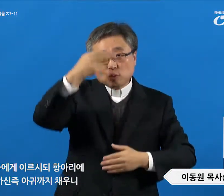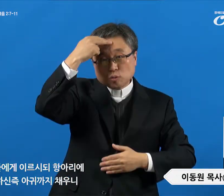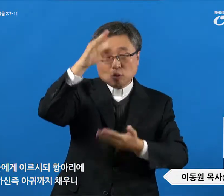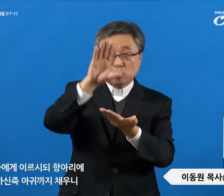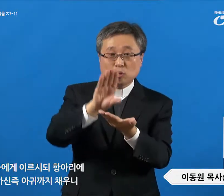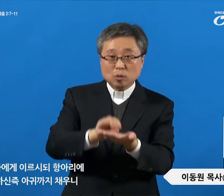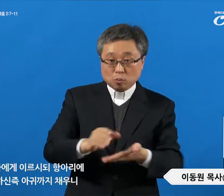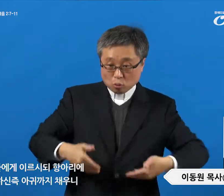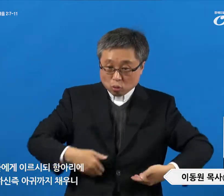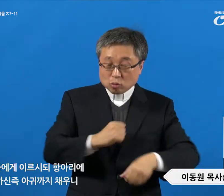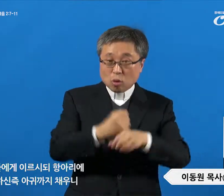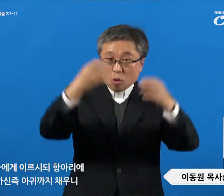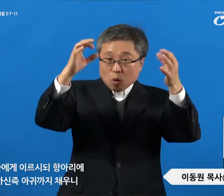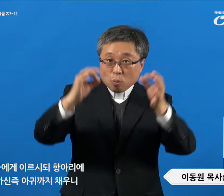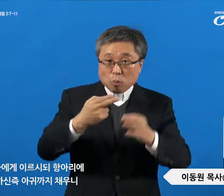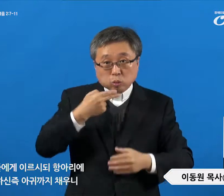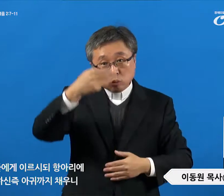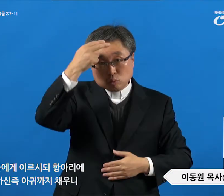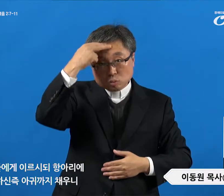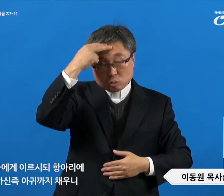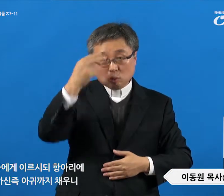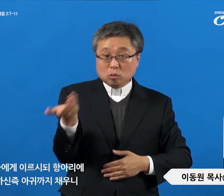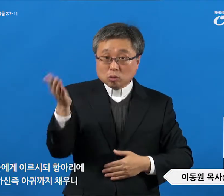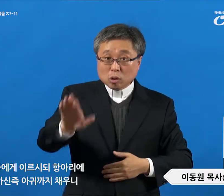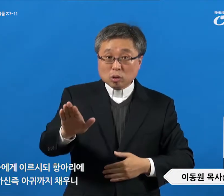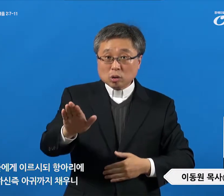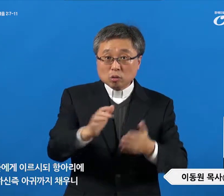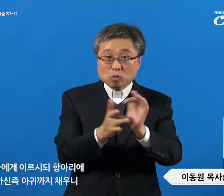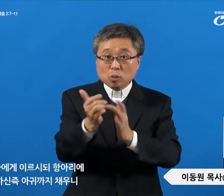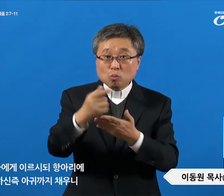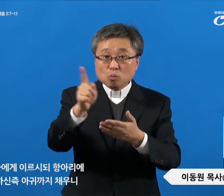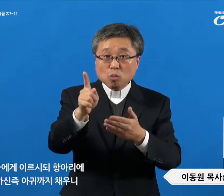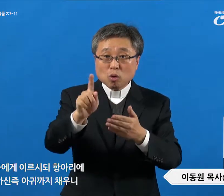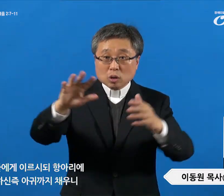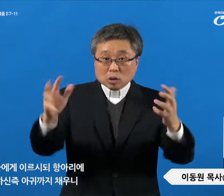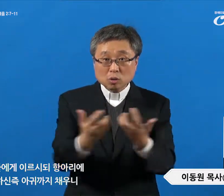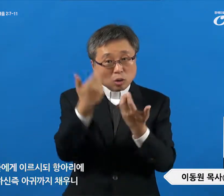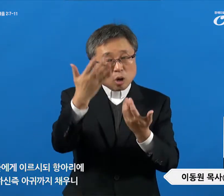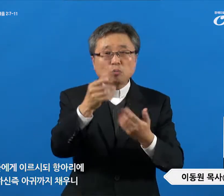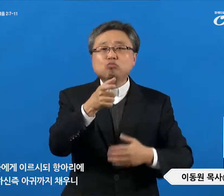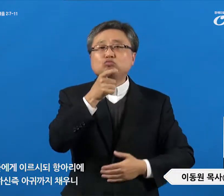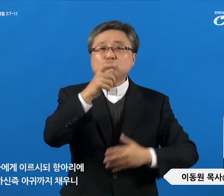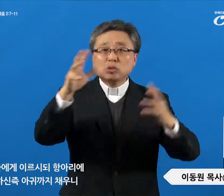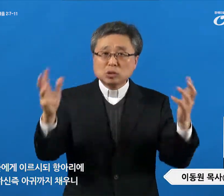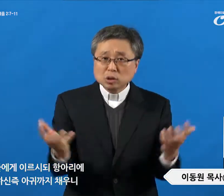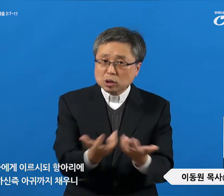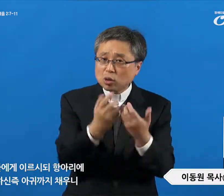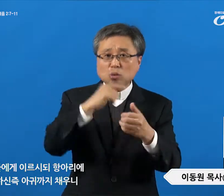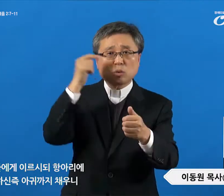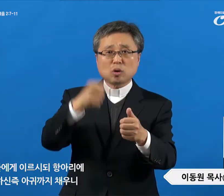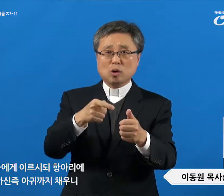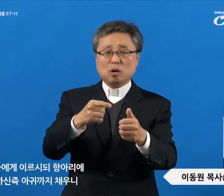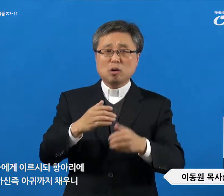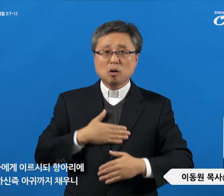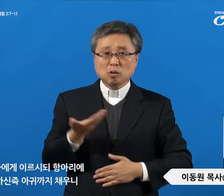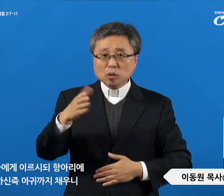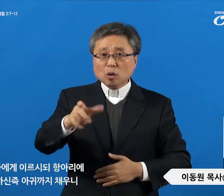포도주입니다. 그런데 예수님이 항아리에 뭘 채우라고요? 물을 채우라 그러셨어요. 그런데 물을 채우라